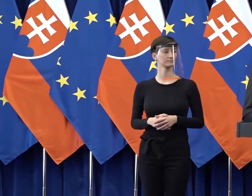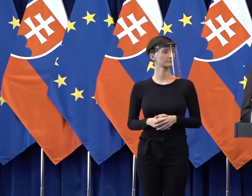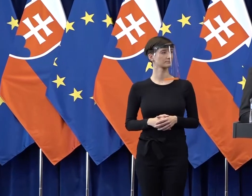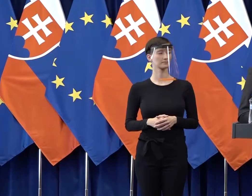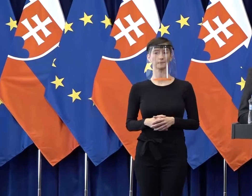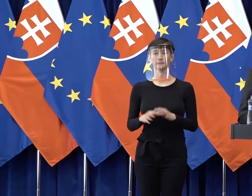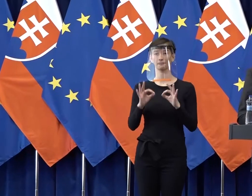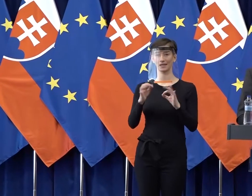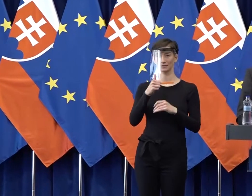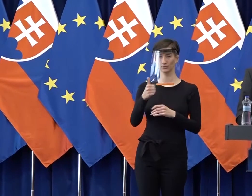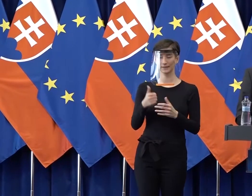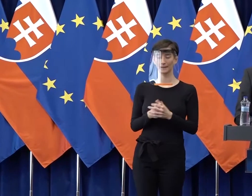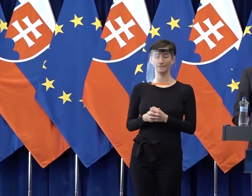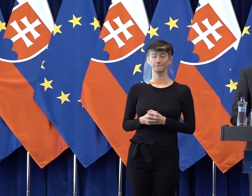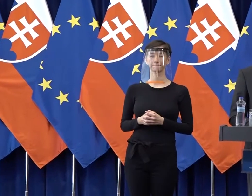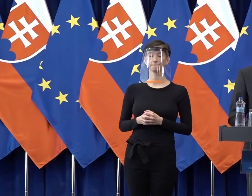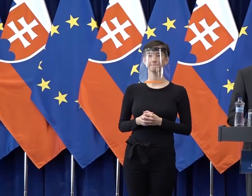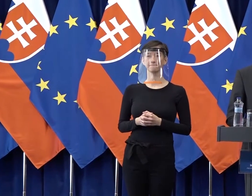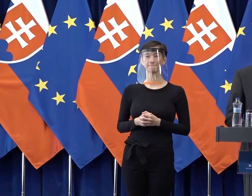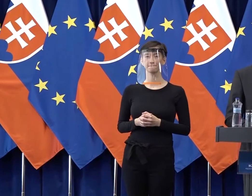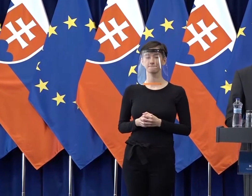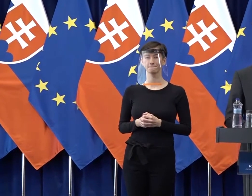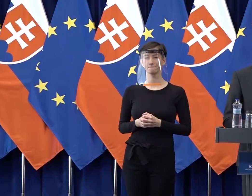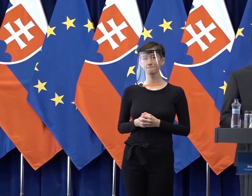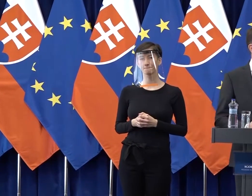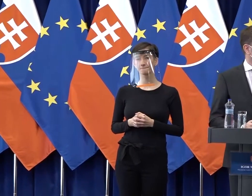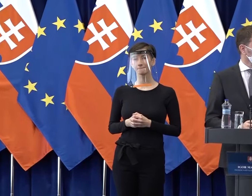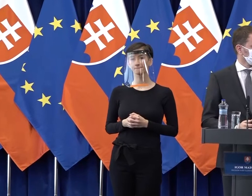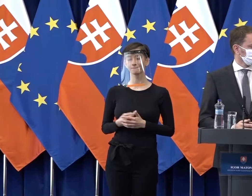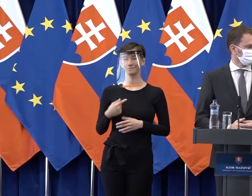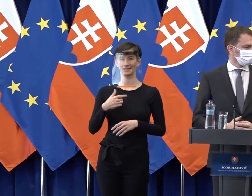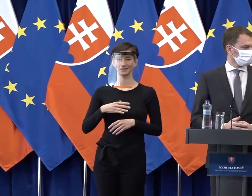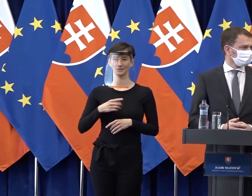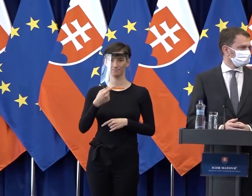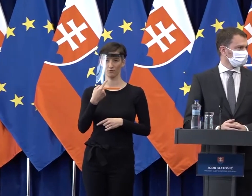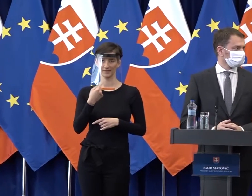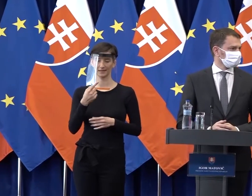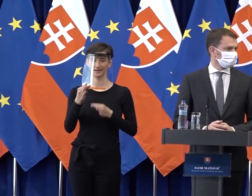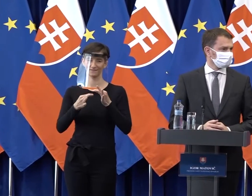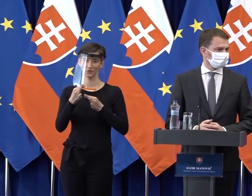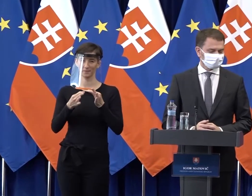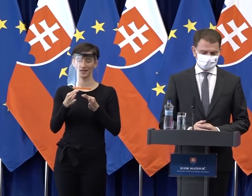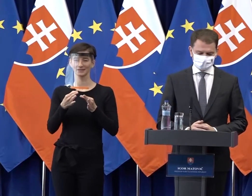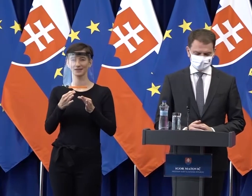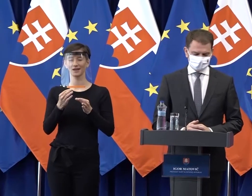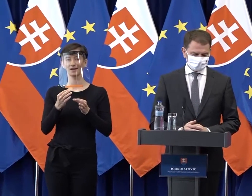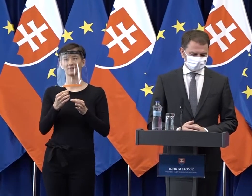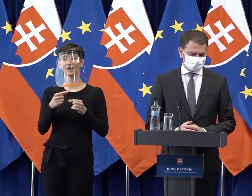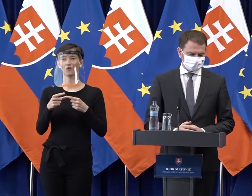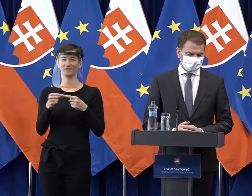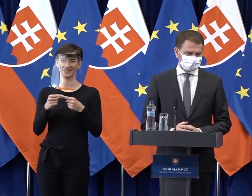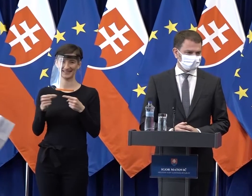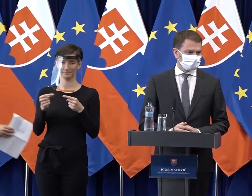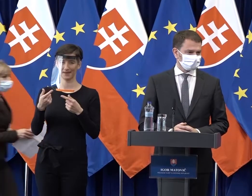Dobrý deň. Ja trošku možno na odľahčenie. Je taký suchý vtip, ktorému väčšinou rozumejú len